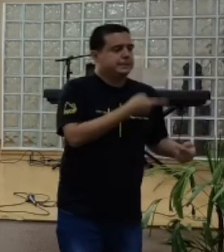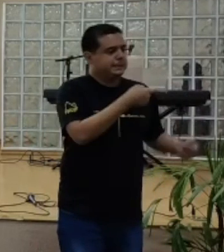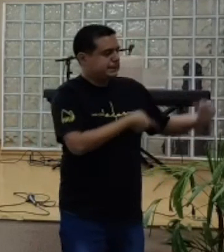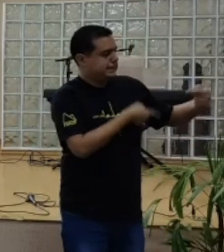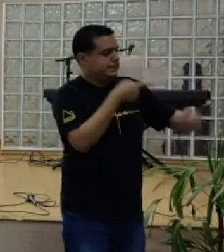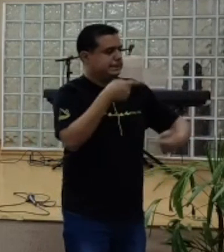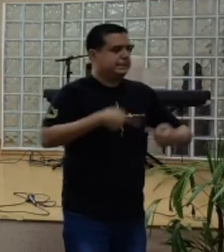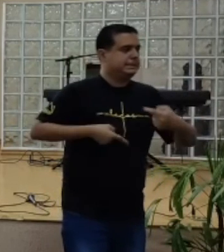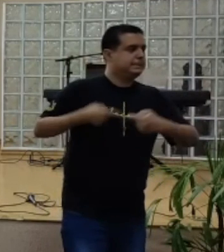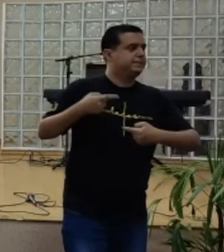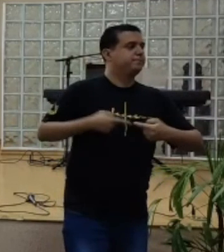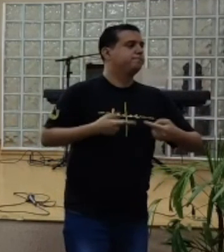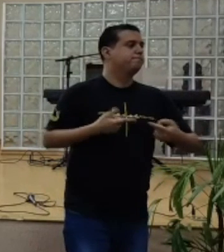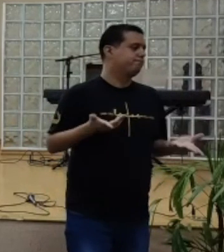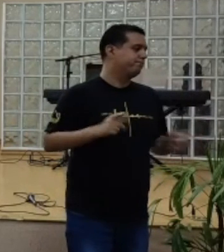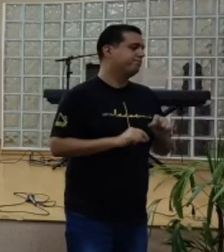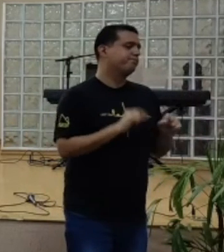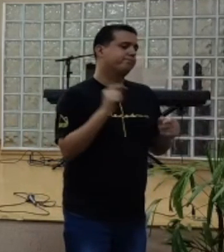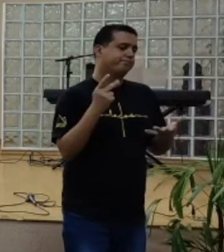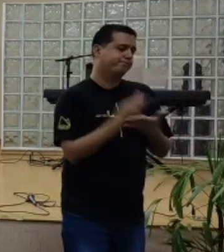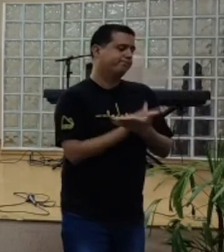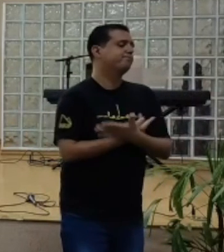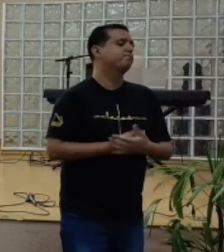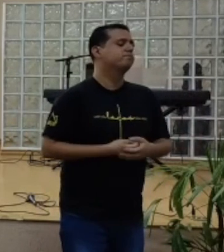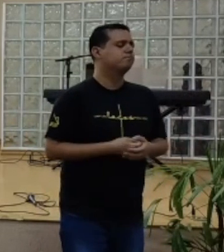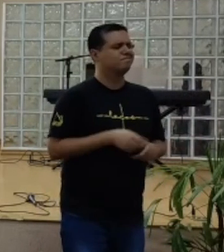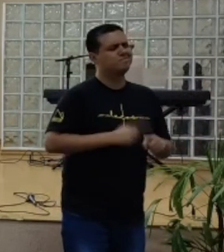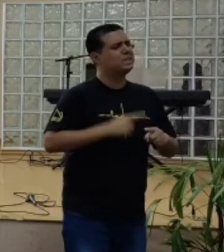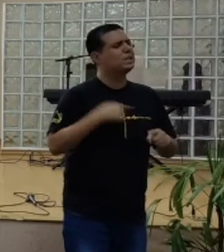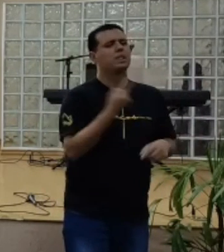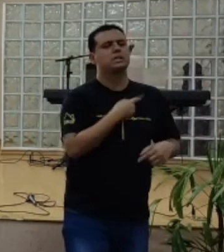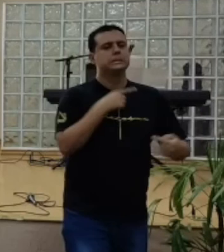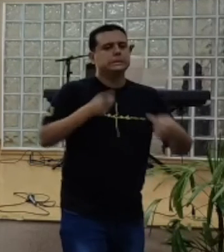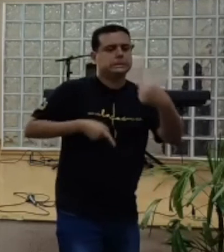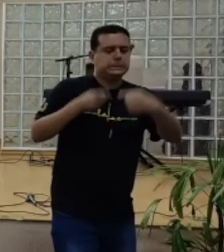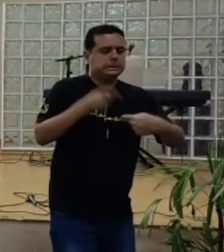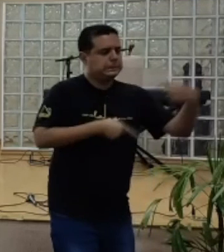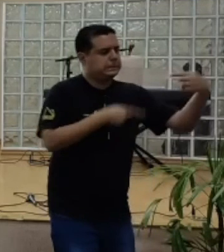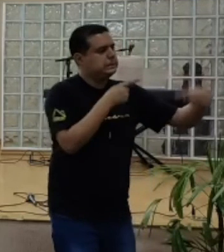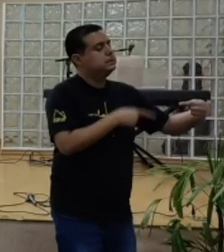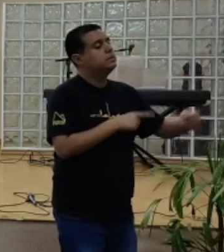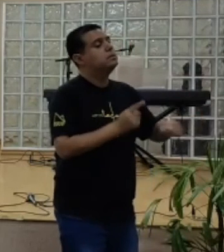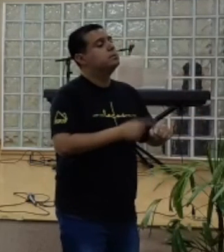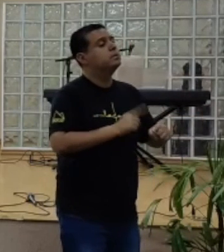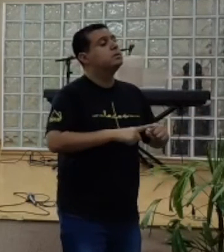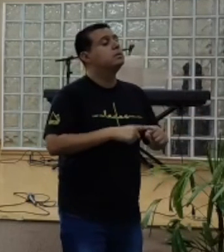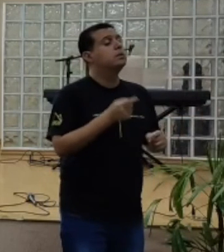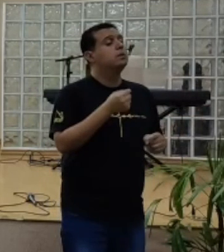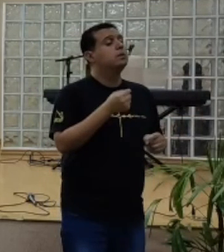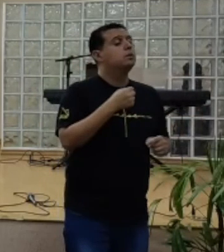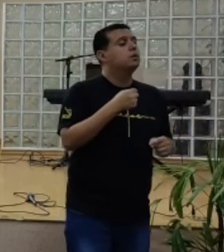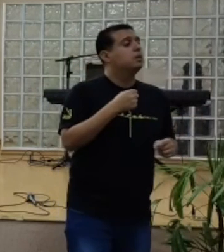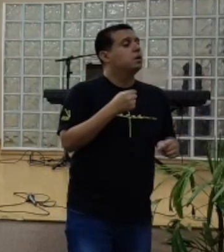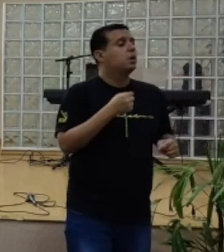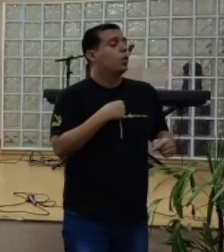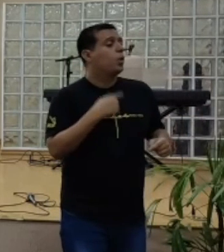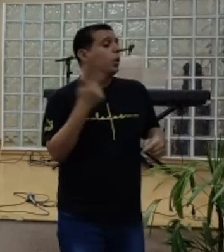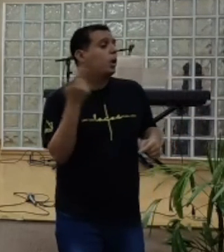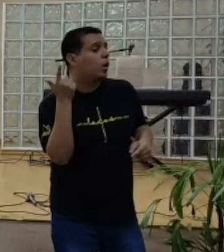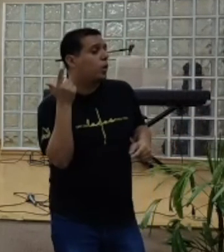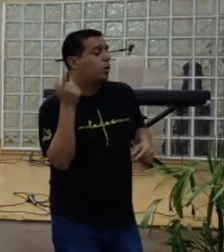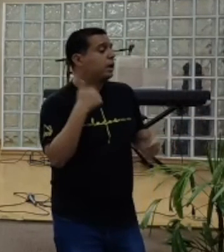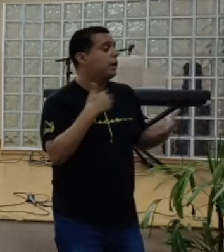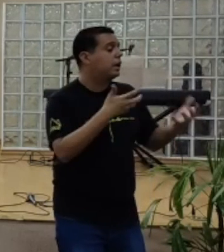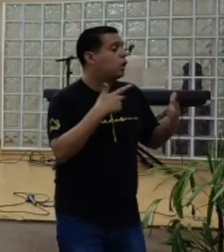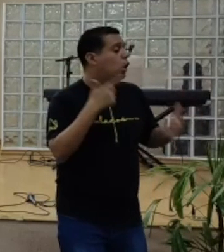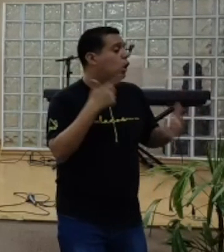Essas são as coisas que vão acontecendo. Por que nós somos competitivos? Muitas vezes não é porque eu quero ganhar mais do que o outro, que eu quero ter uma